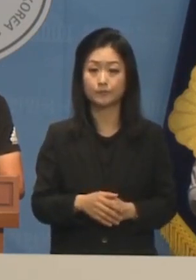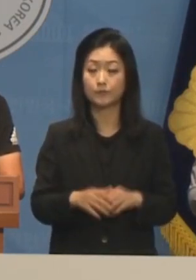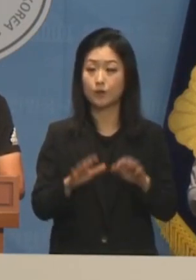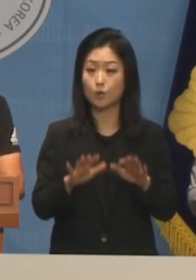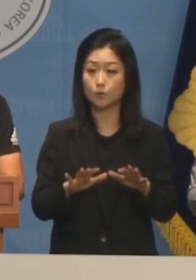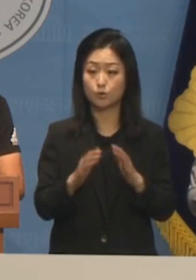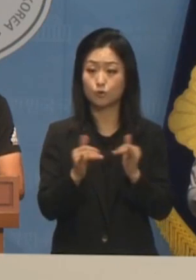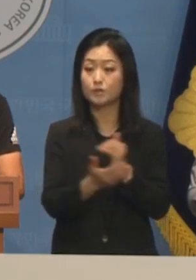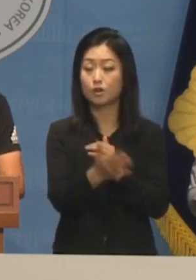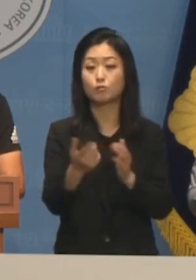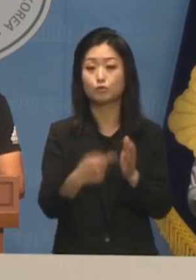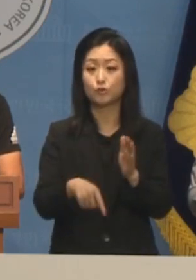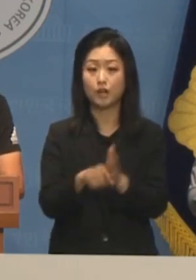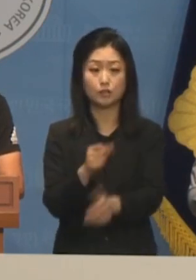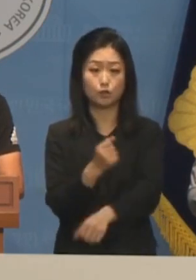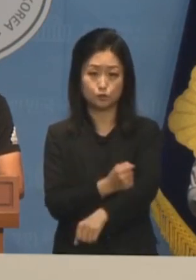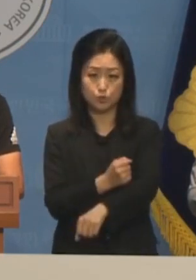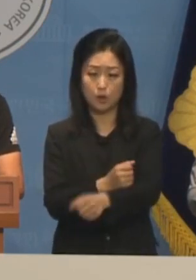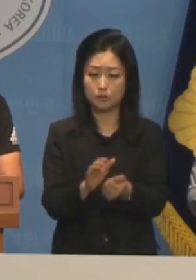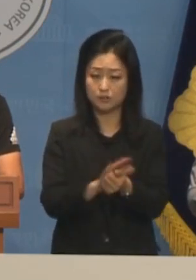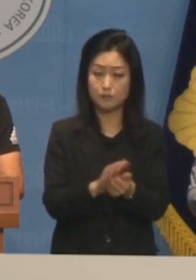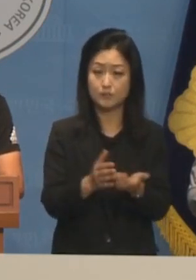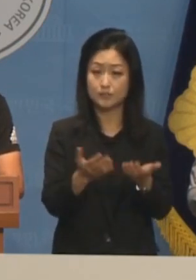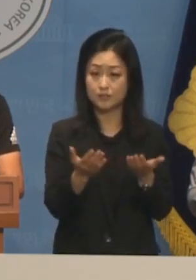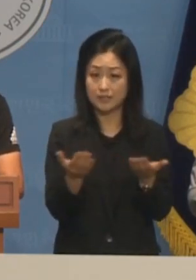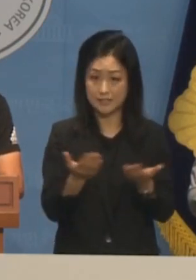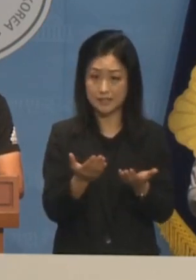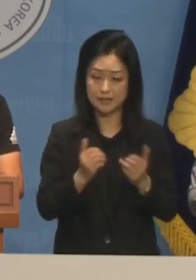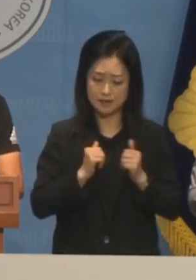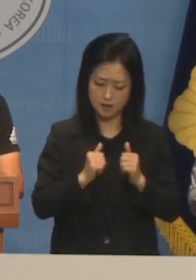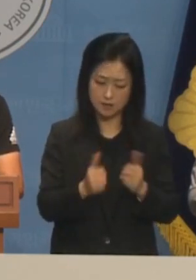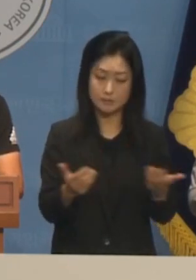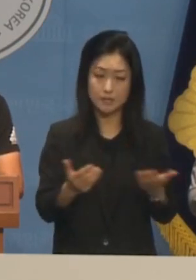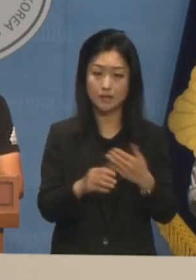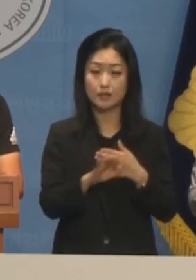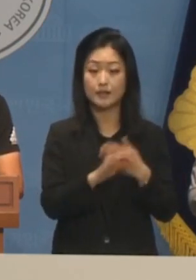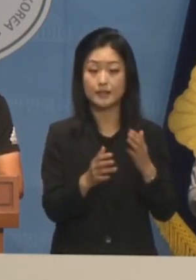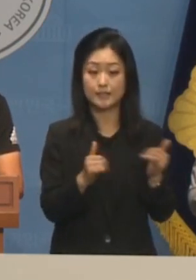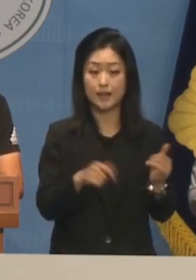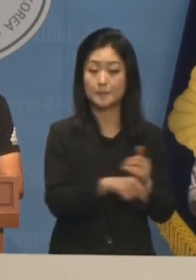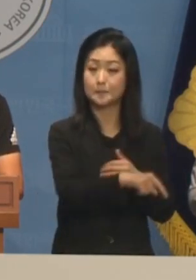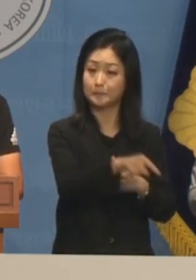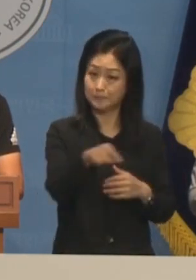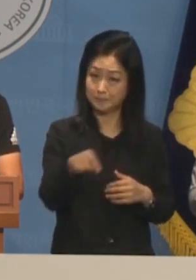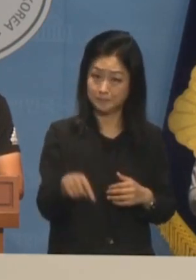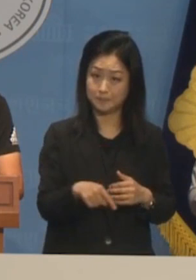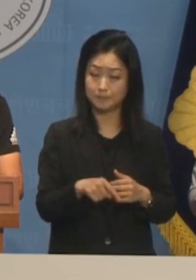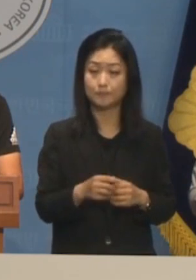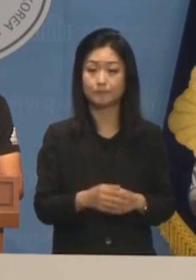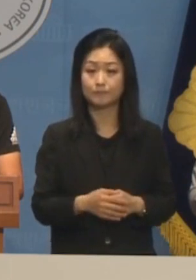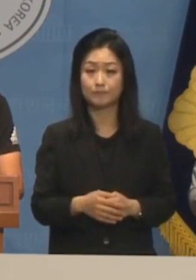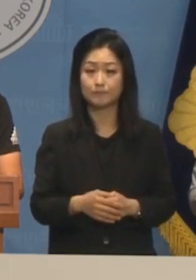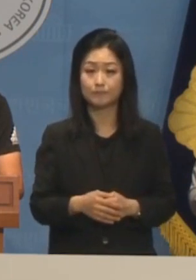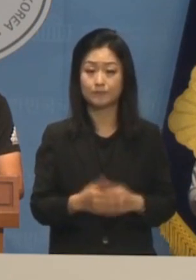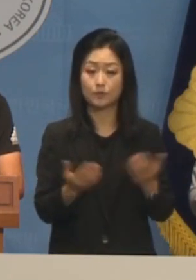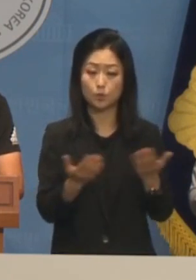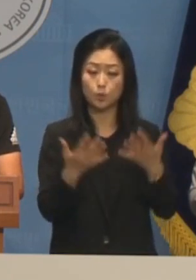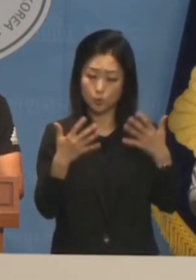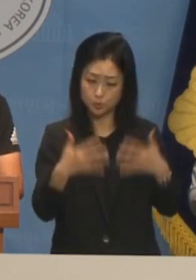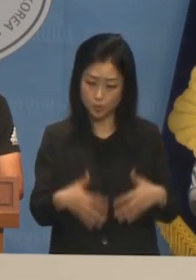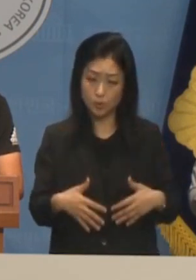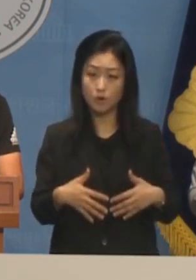오늘도 국민을 위한 서비스를 제공하며 열심히 일하고 있는 공공부문 비정규직 노동자들의